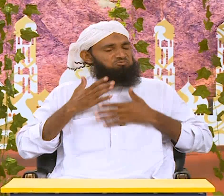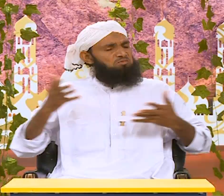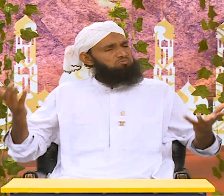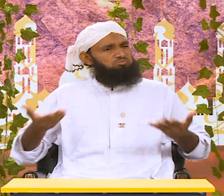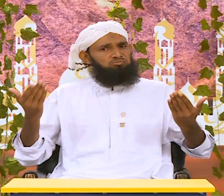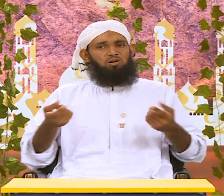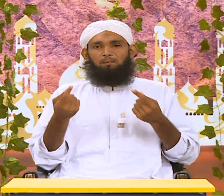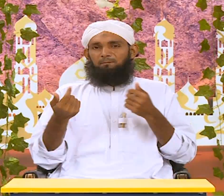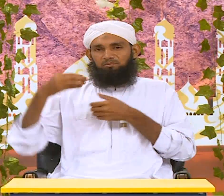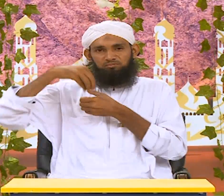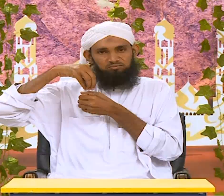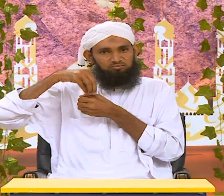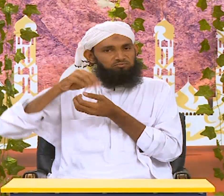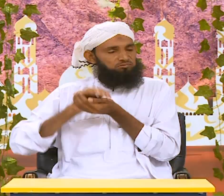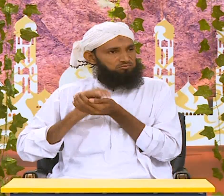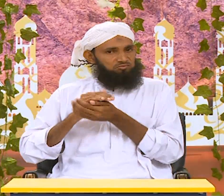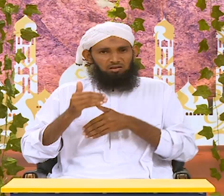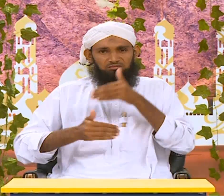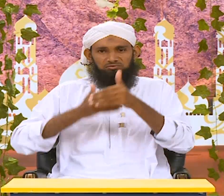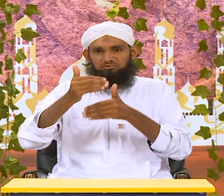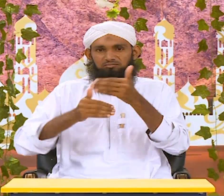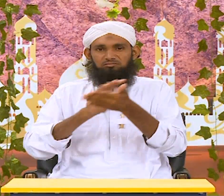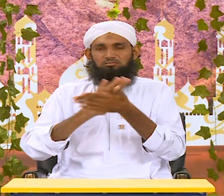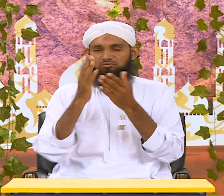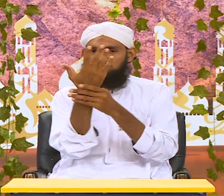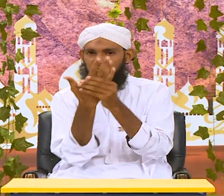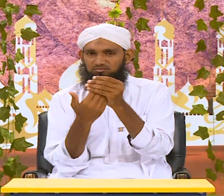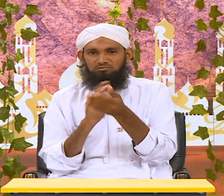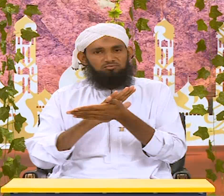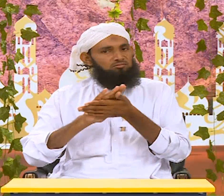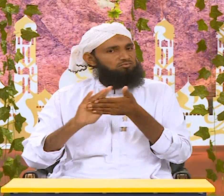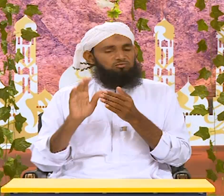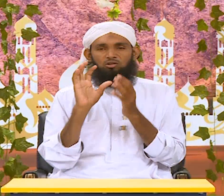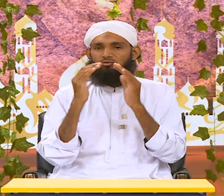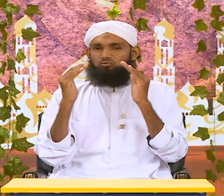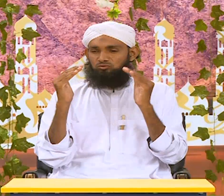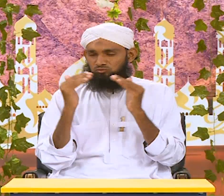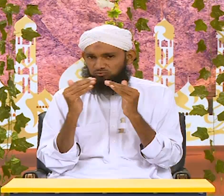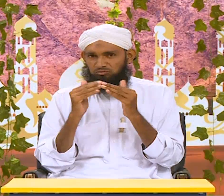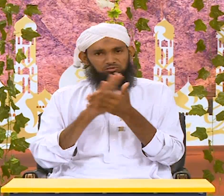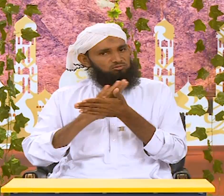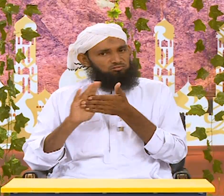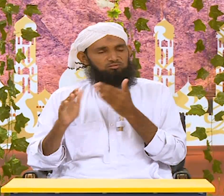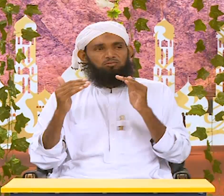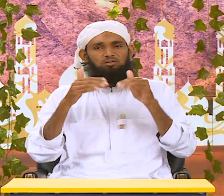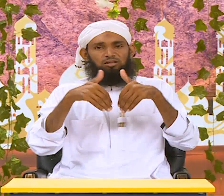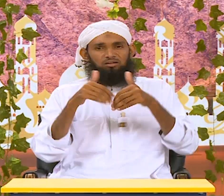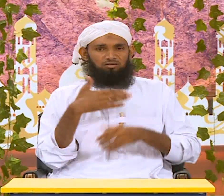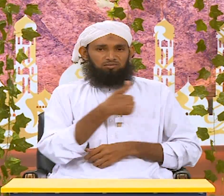جتنا بھی مال جمع کر لیں، آخر فنا کے گھاٹ اترنا ہی ہوگا، دنیا سے خالی ہاتھ جانا ہی ہوگا۔ ہم سب یہ بات جانتے ہیں